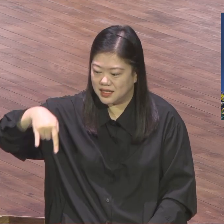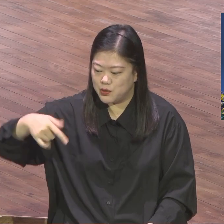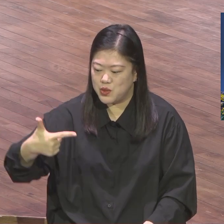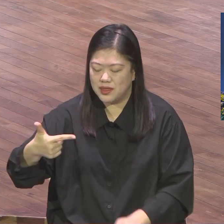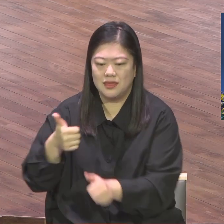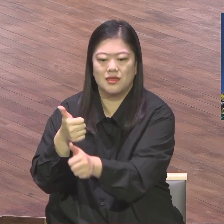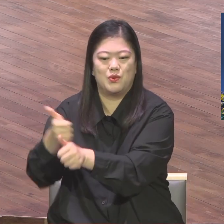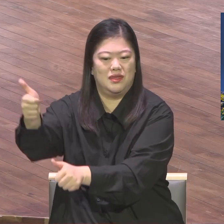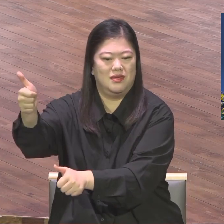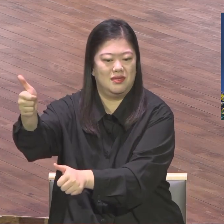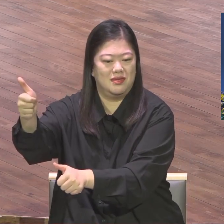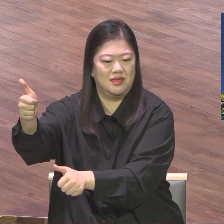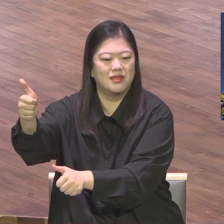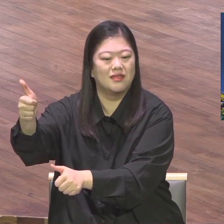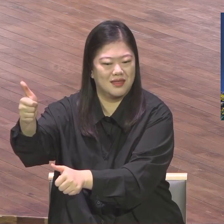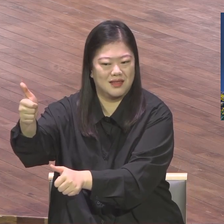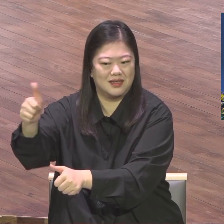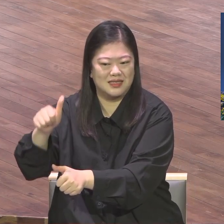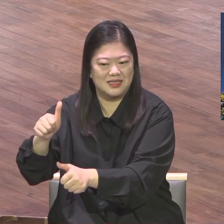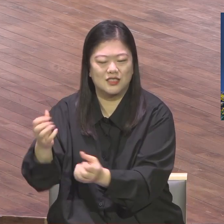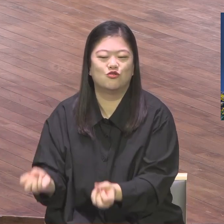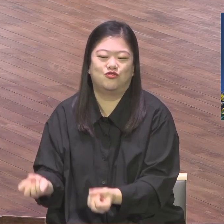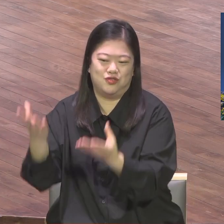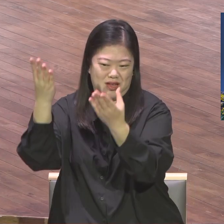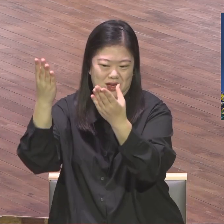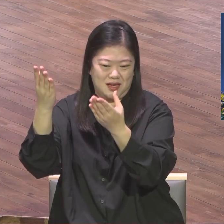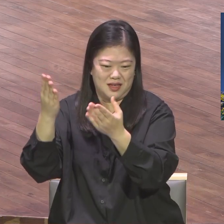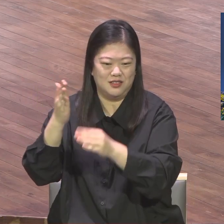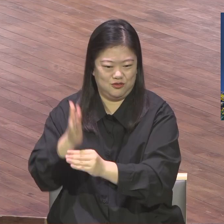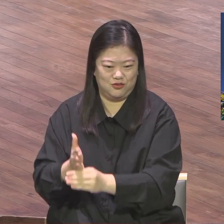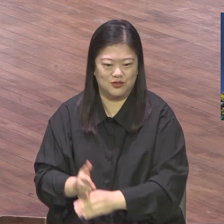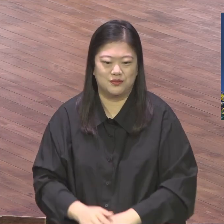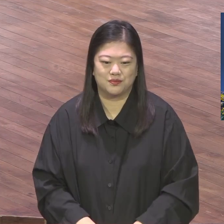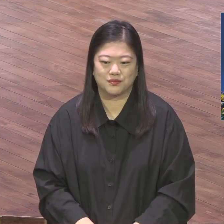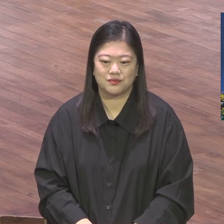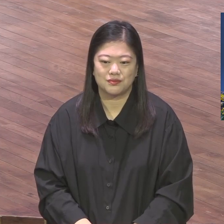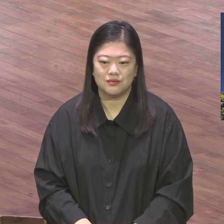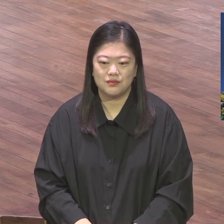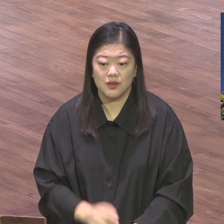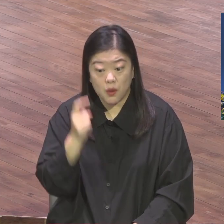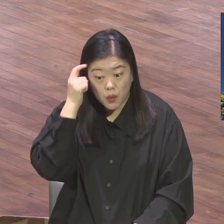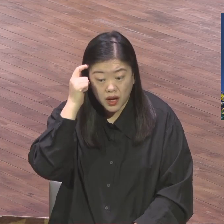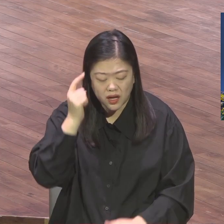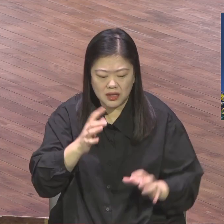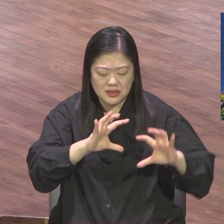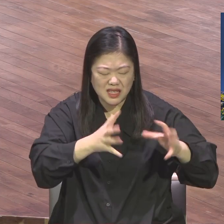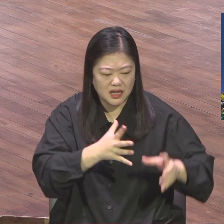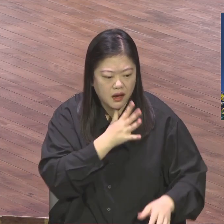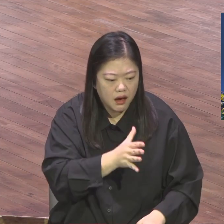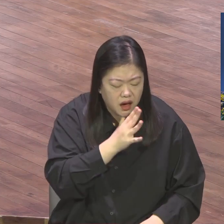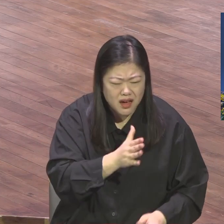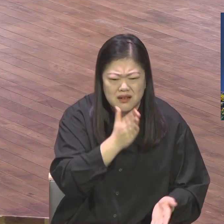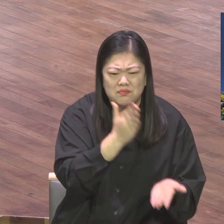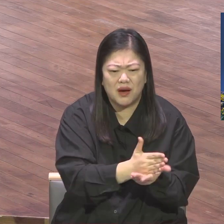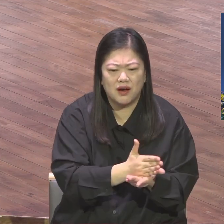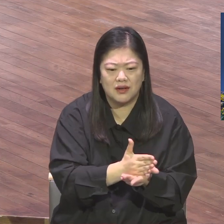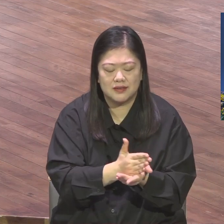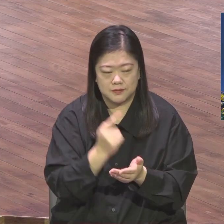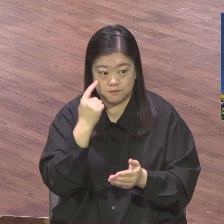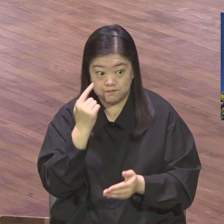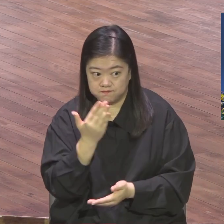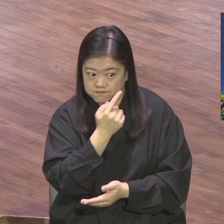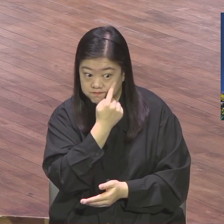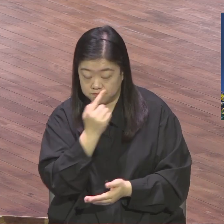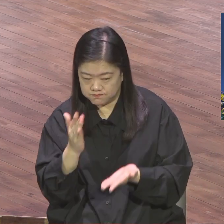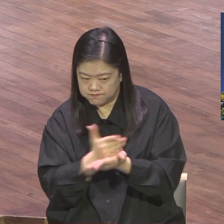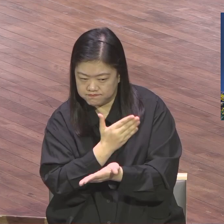자, 우리가 현장의 영적 실상을 제대로 분별하는 힘을 가져야 된다. 자, 우리가